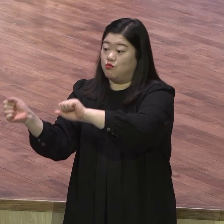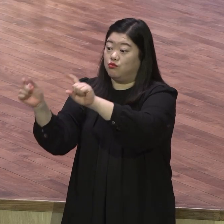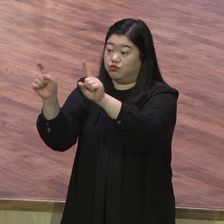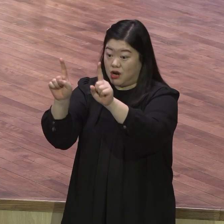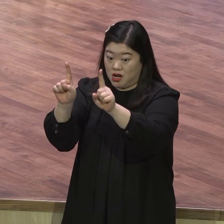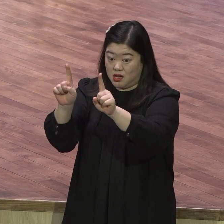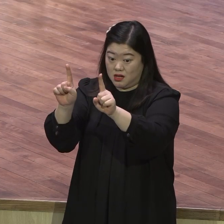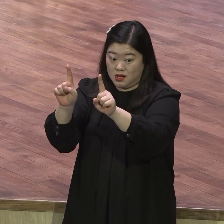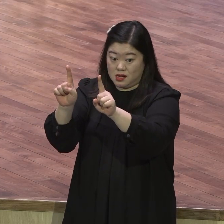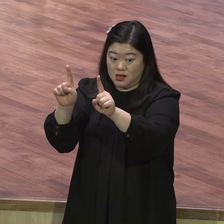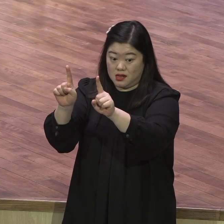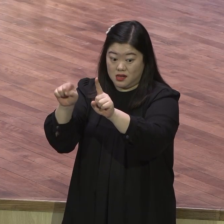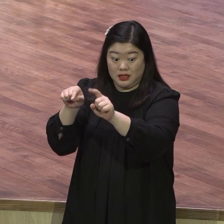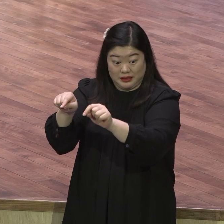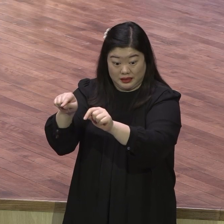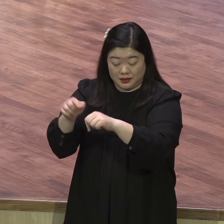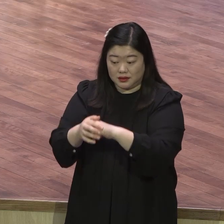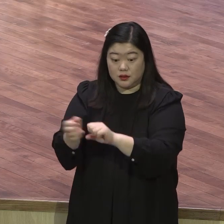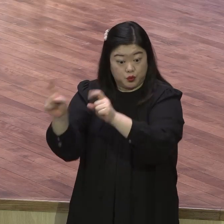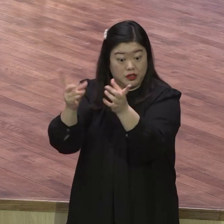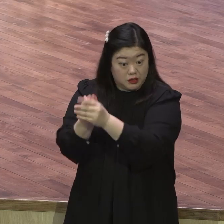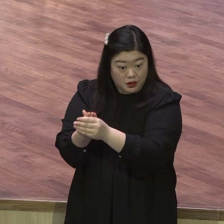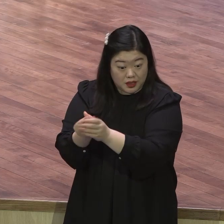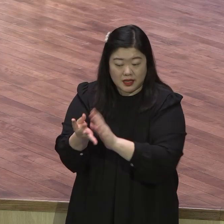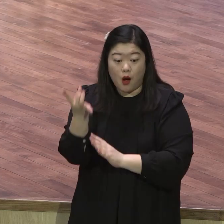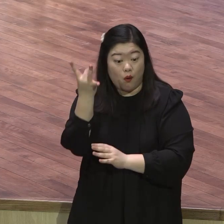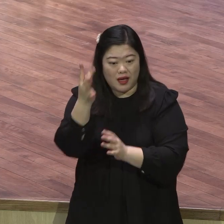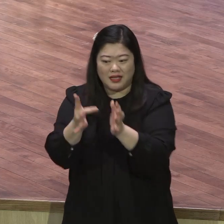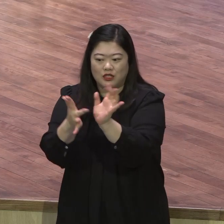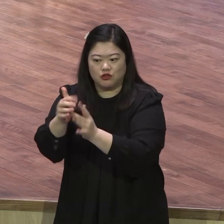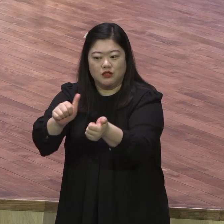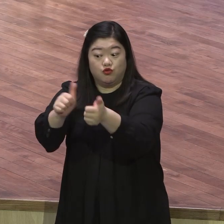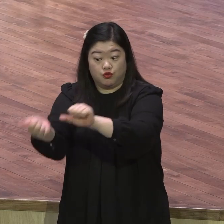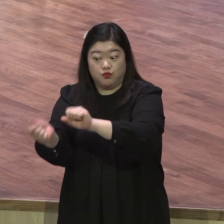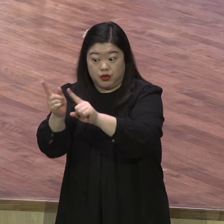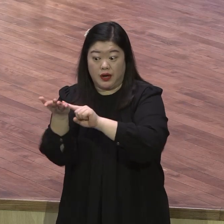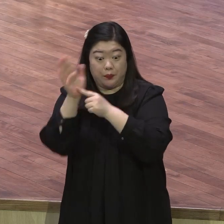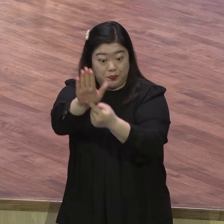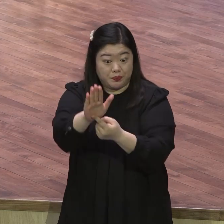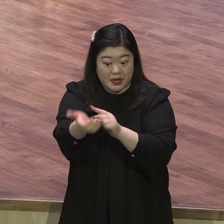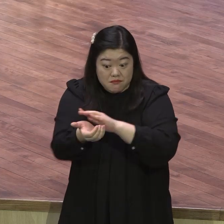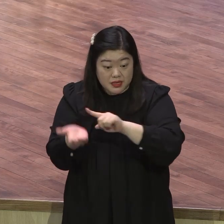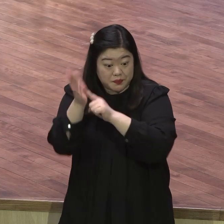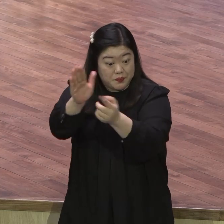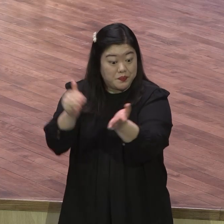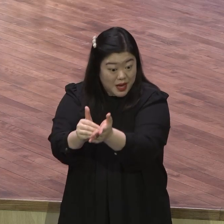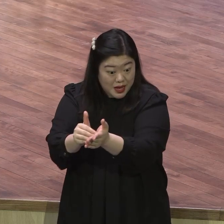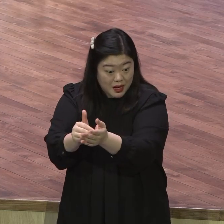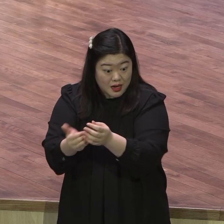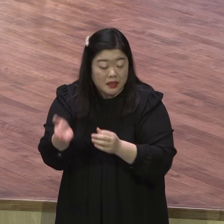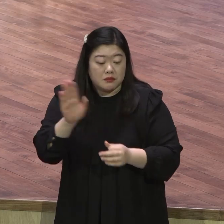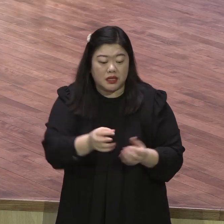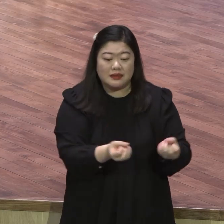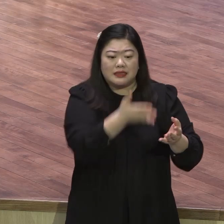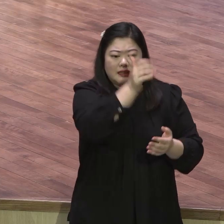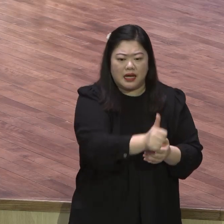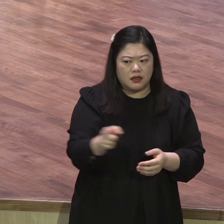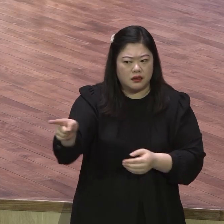막아보려고 대체사장들과 서기관들과 바리세 빌라도 허락을 받아가지고